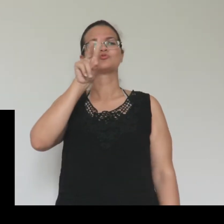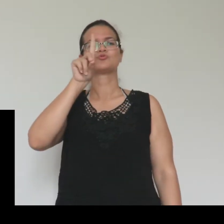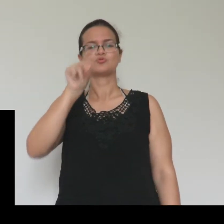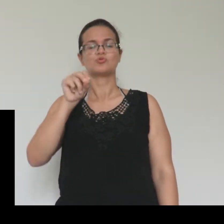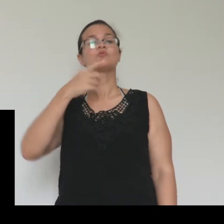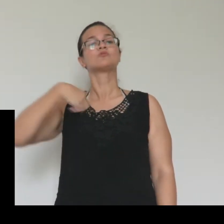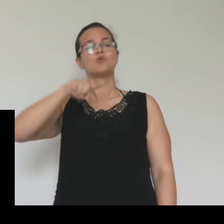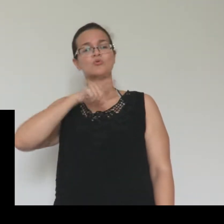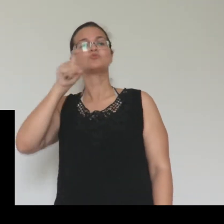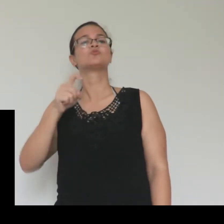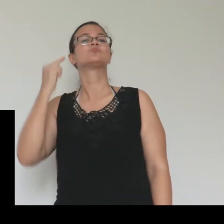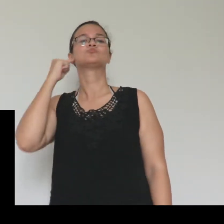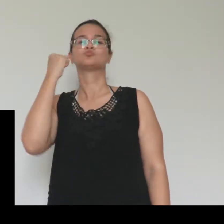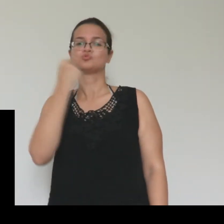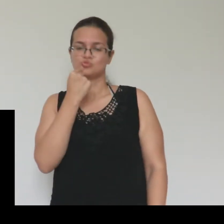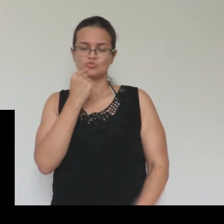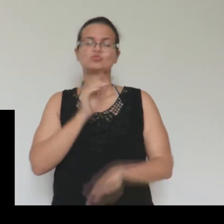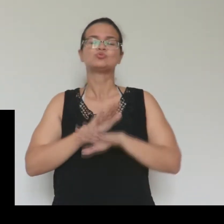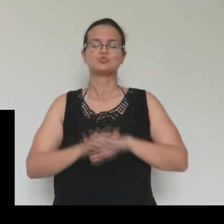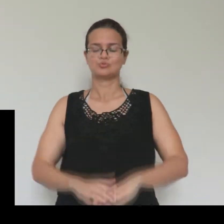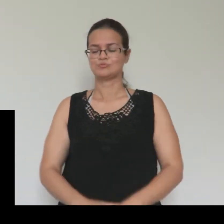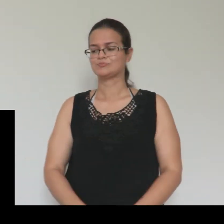surdo-mudos.